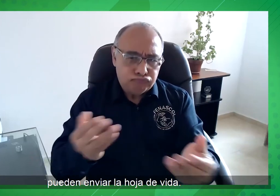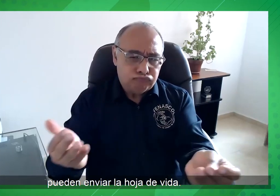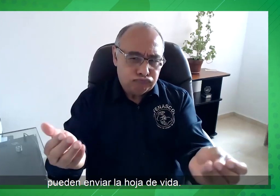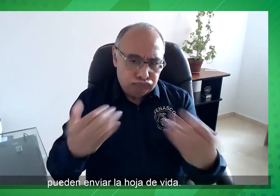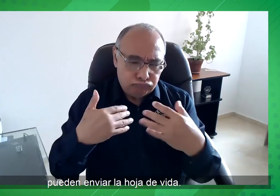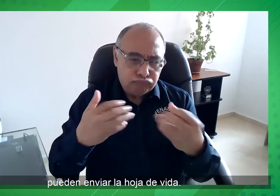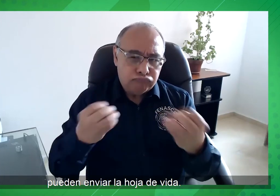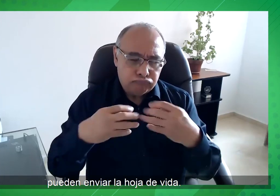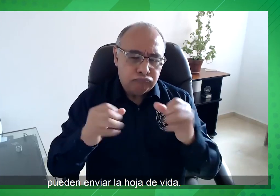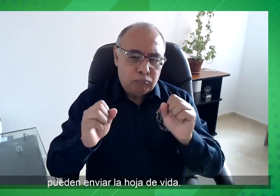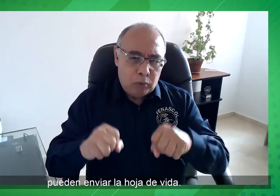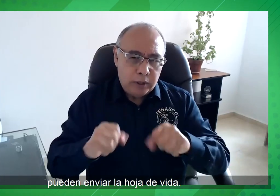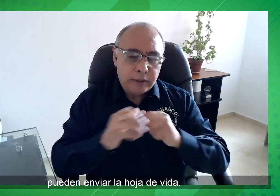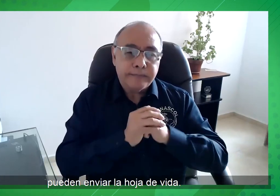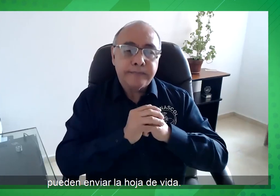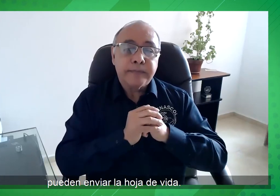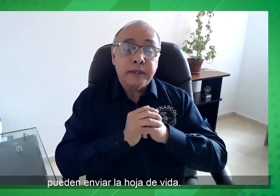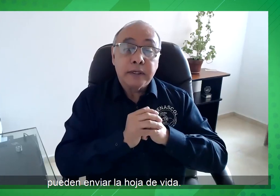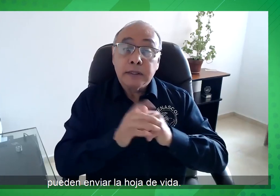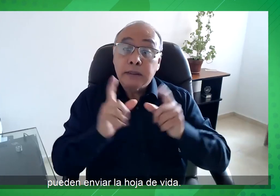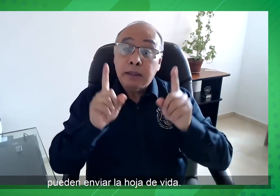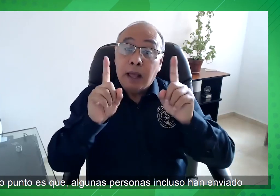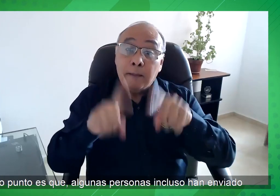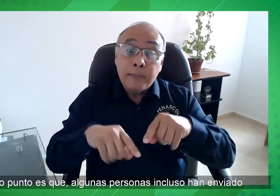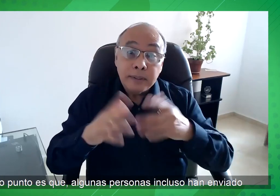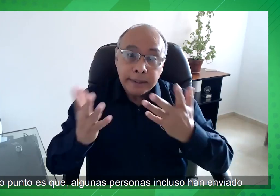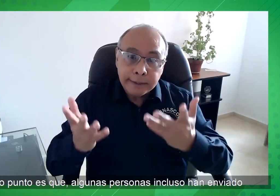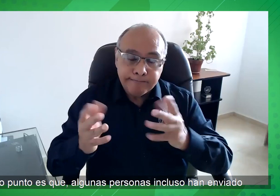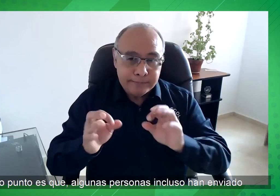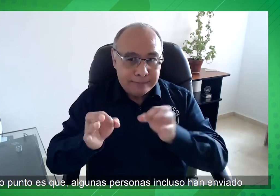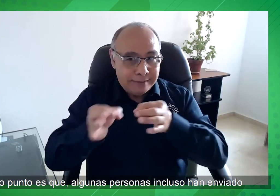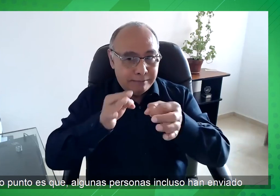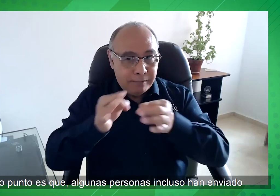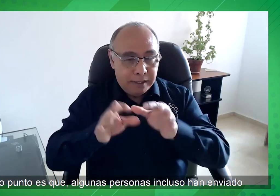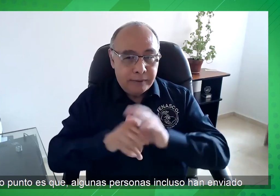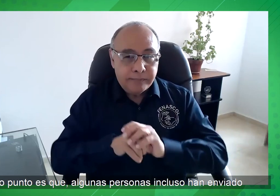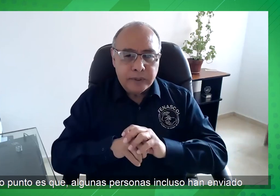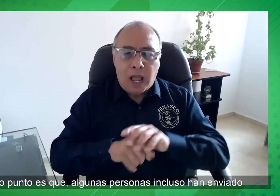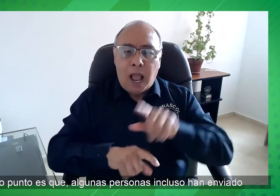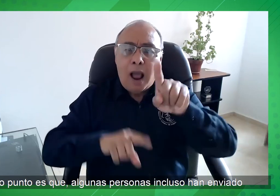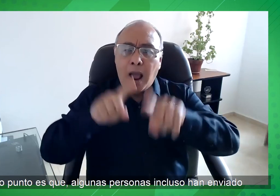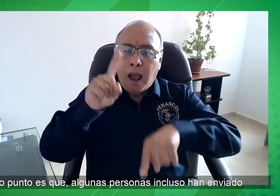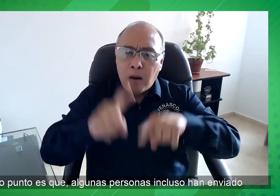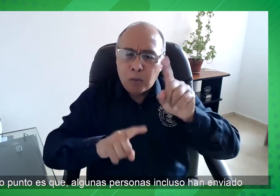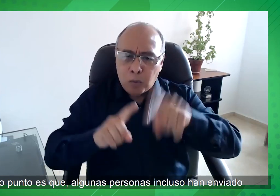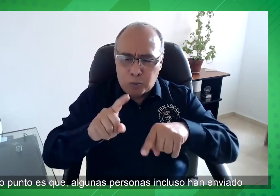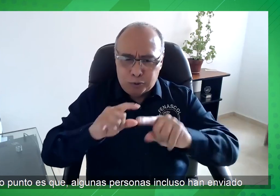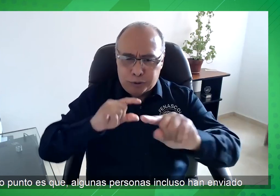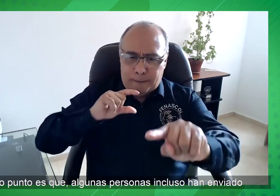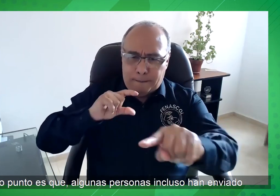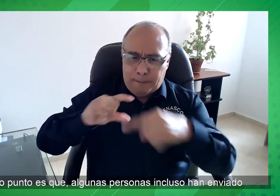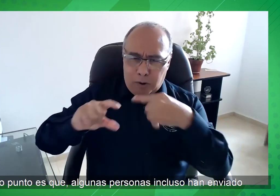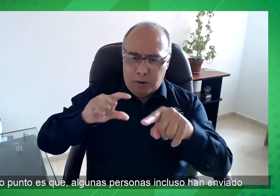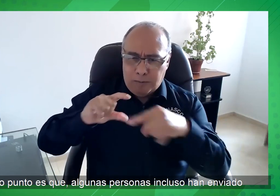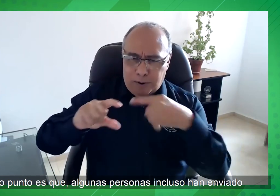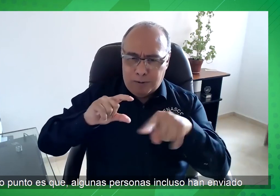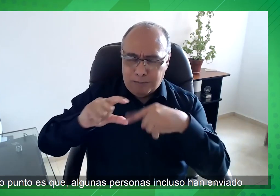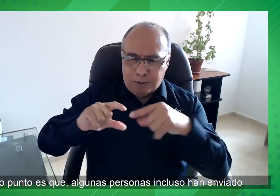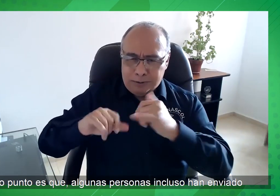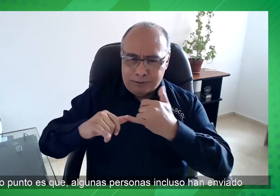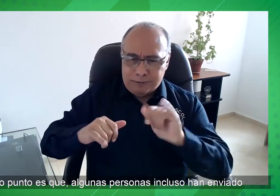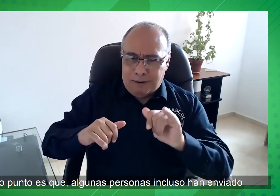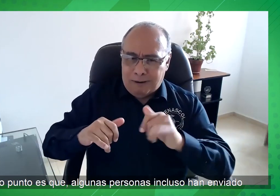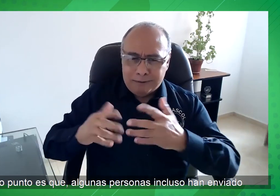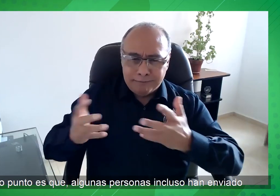Pueden enviar la hoja de vida. Otro punto es que algunas personas incluso han